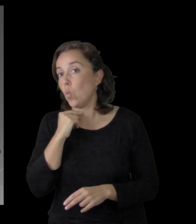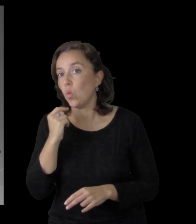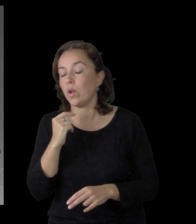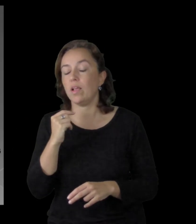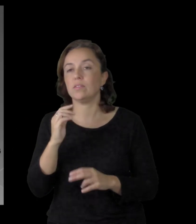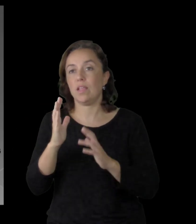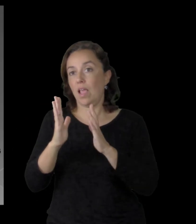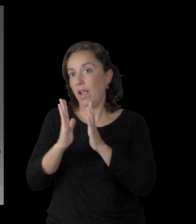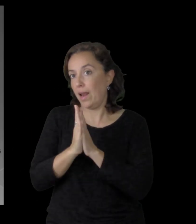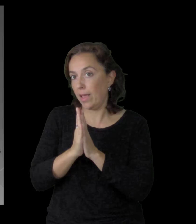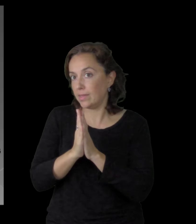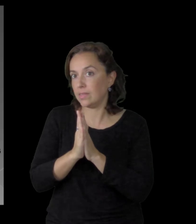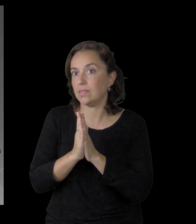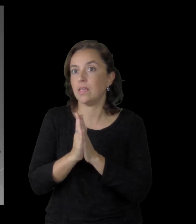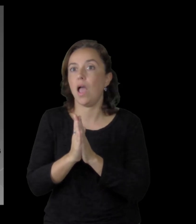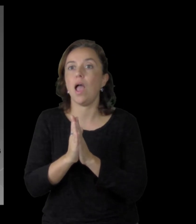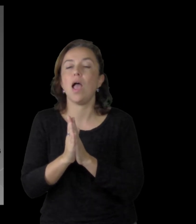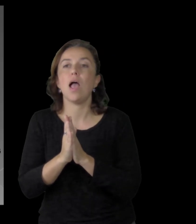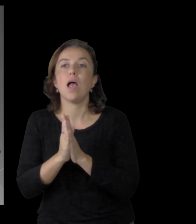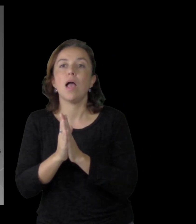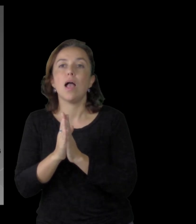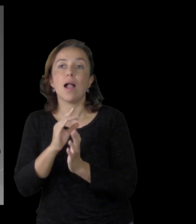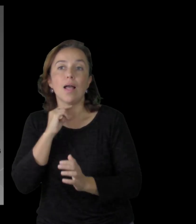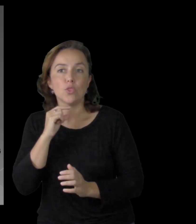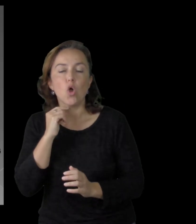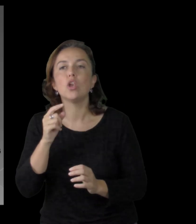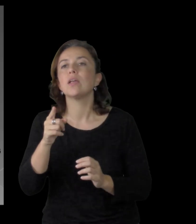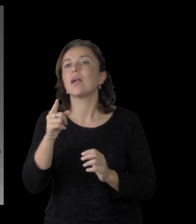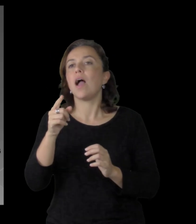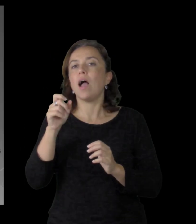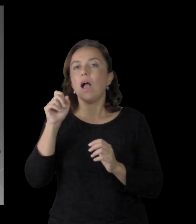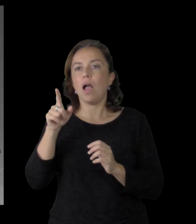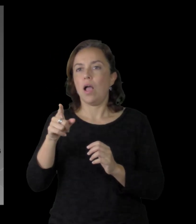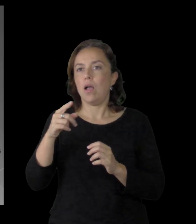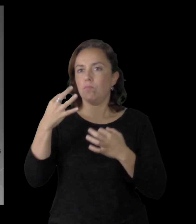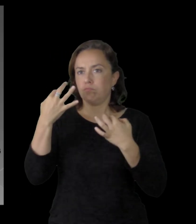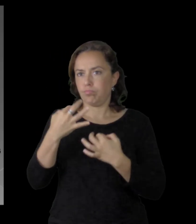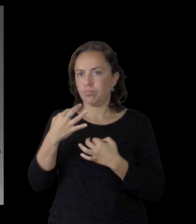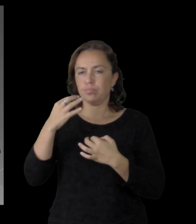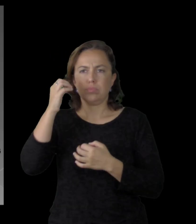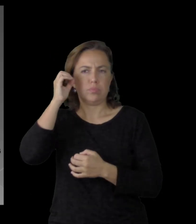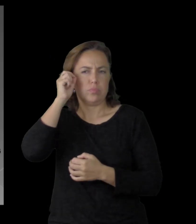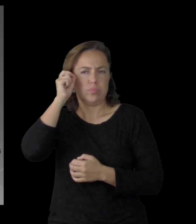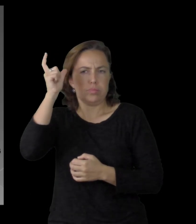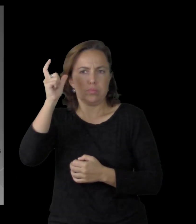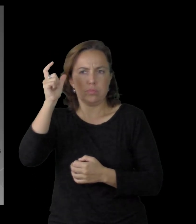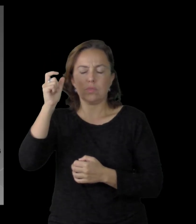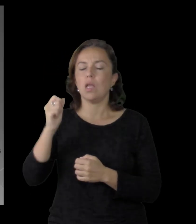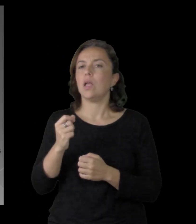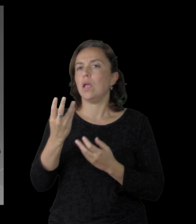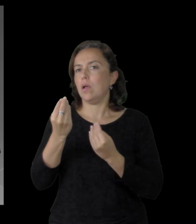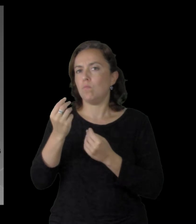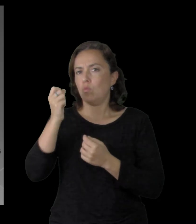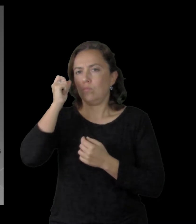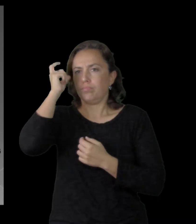de sacerdotes muy doctos, eruditos, intelectuales, grandes figuras, se les llamaban